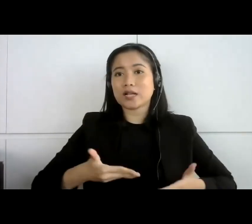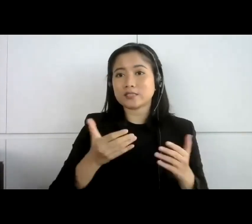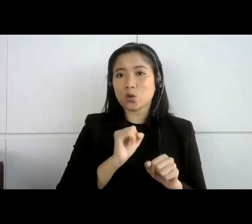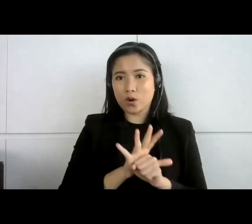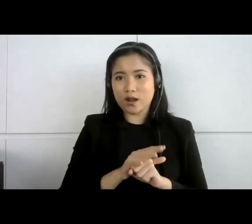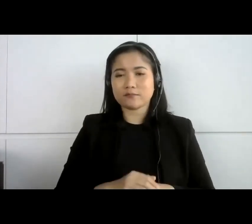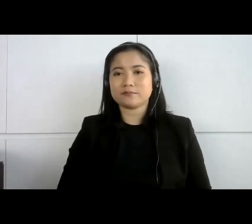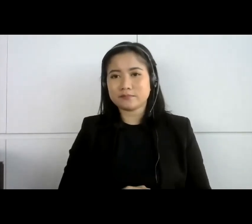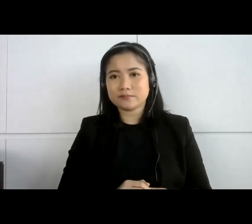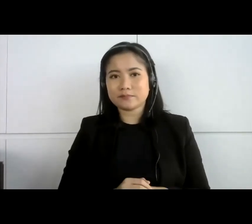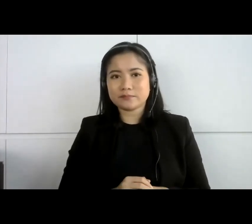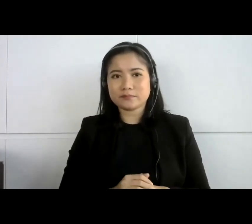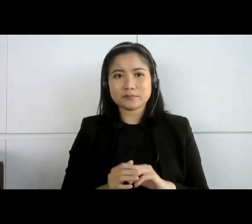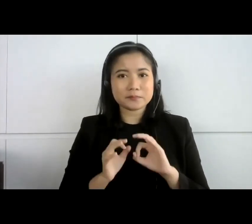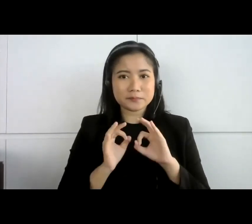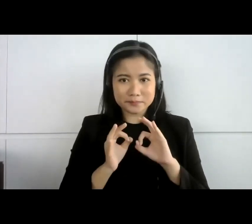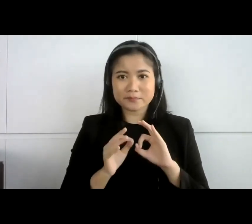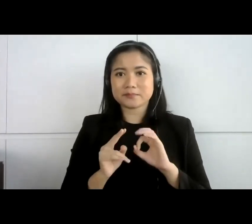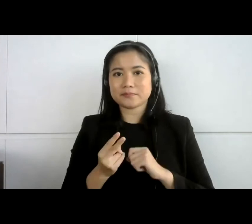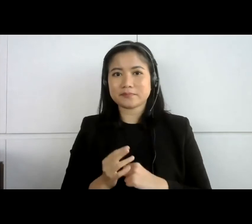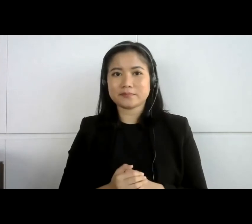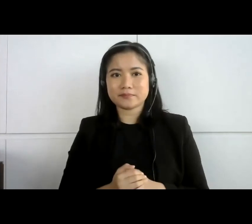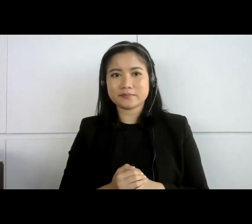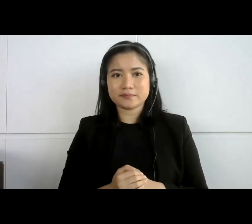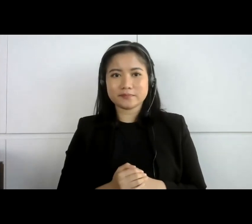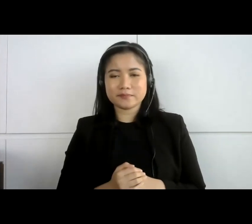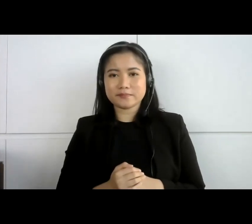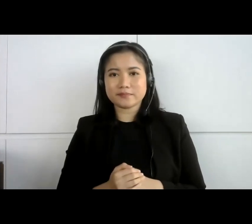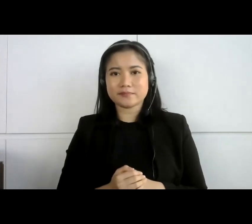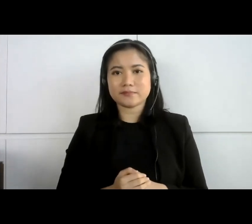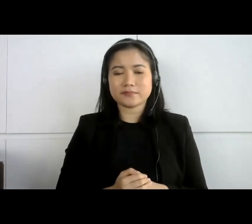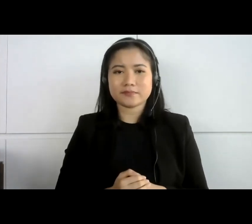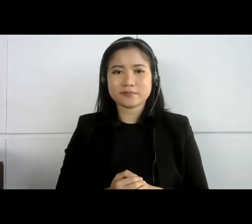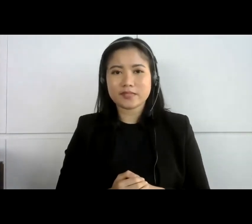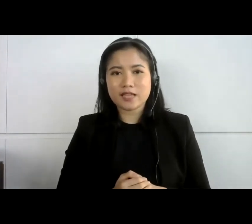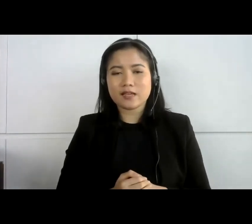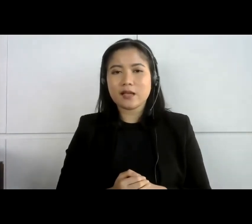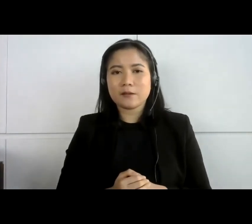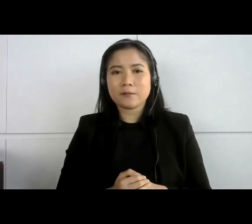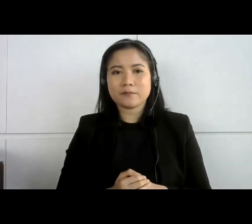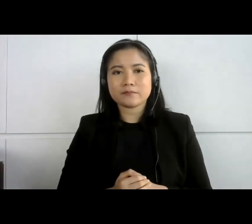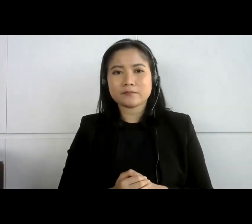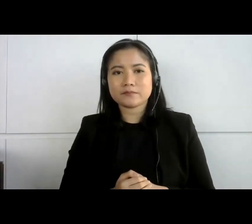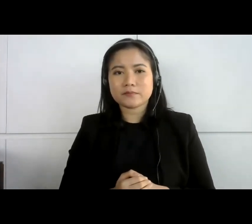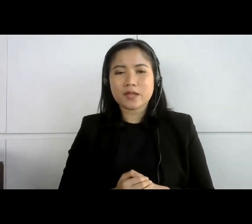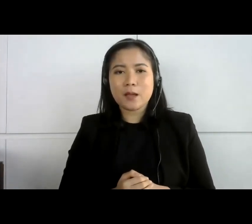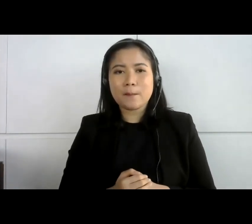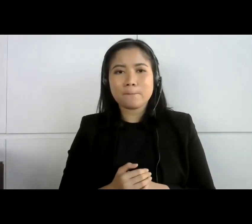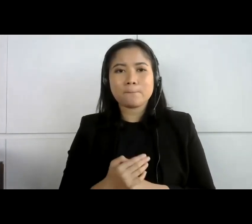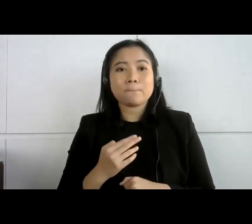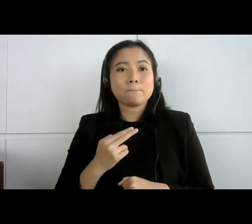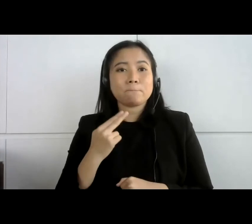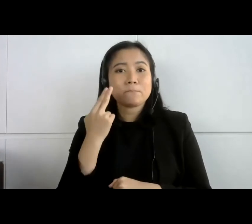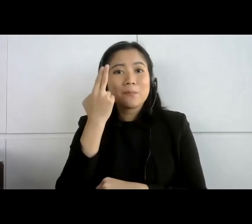ini. Dan selanjutnya di masa pandemi ini pemerintah juga telah melahirkan bagaimana